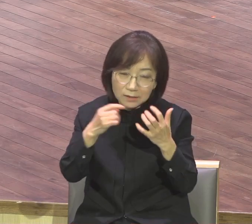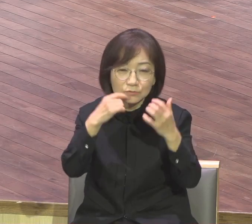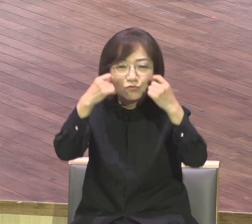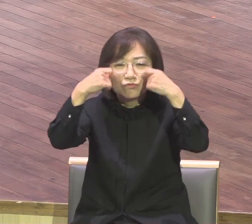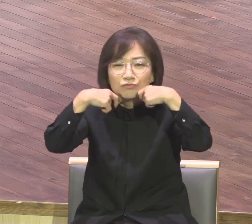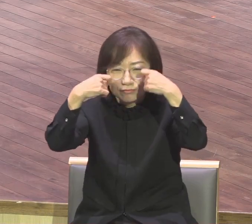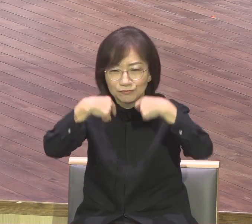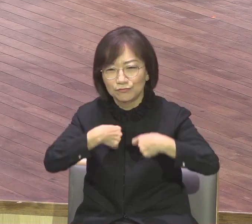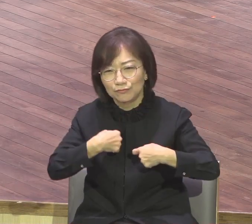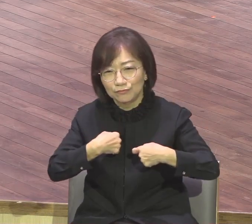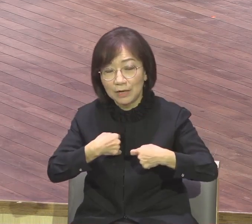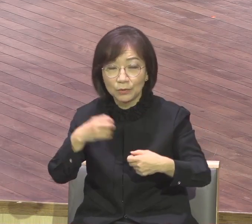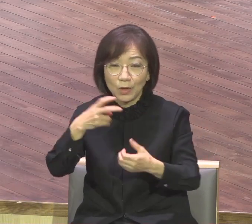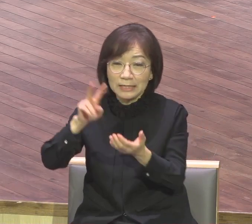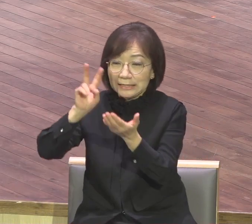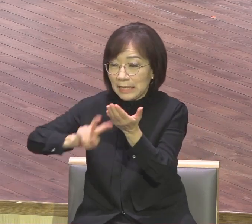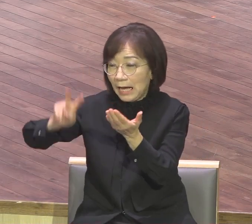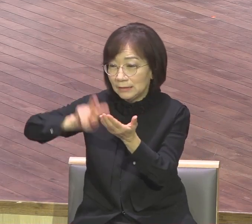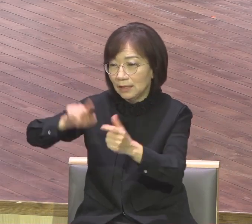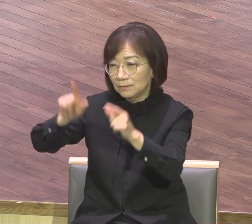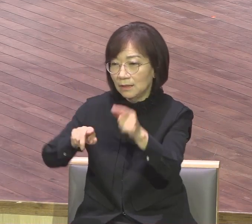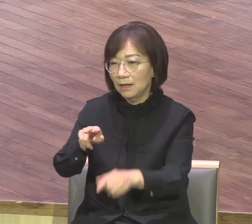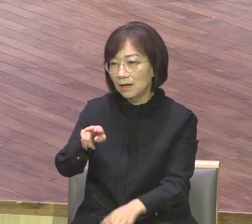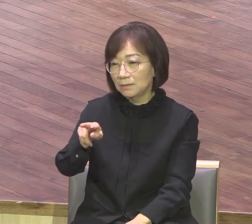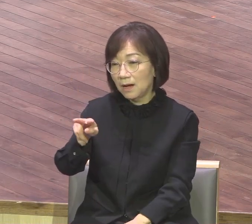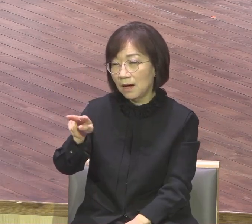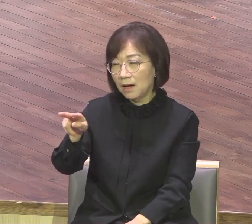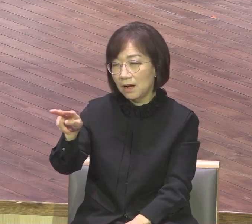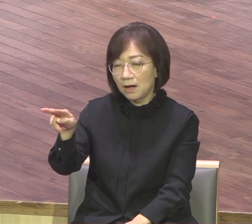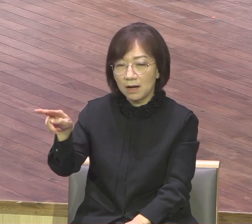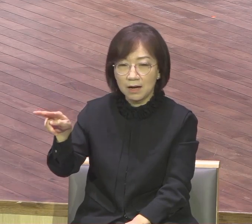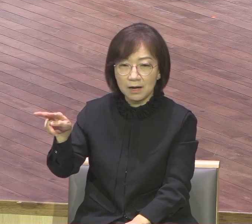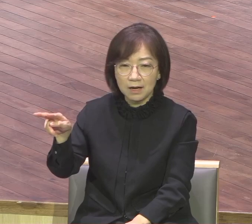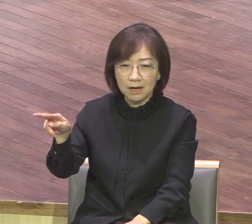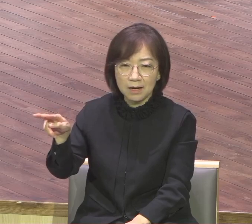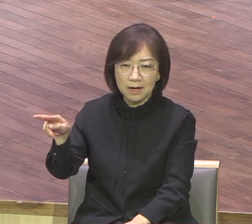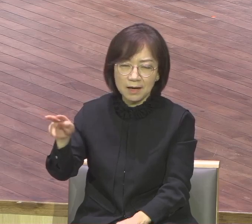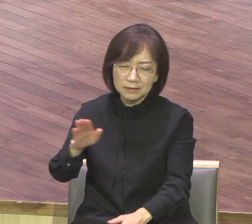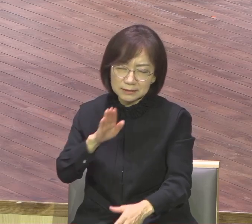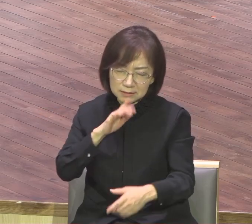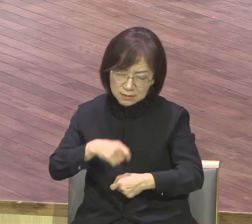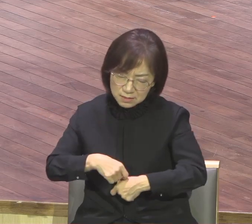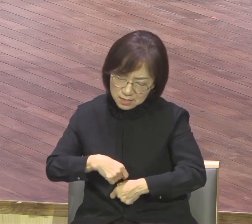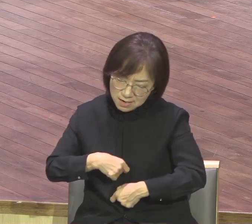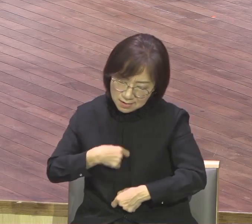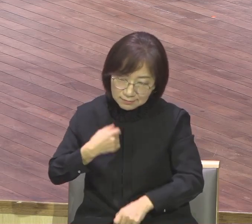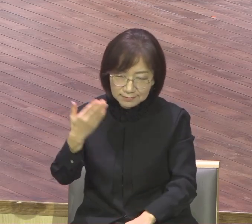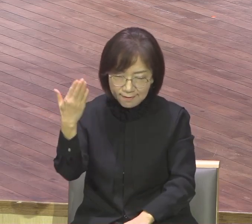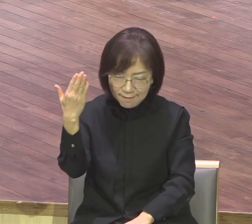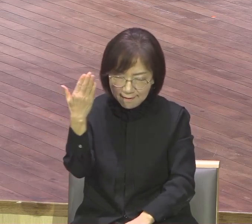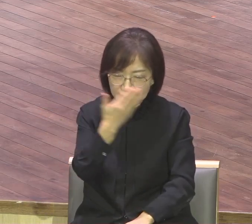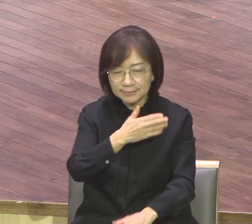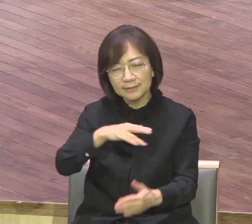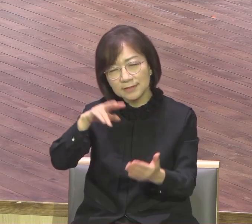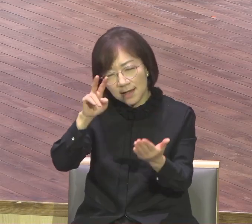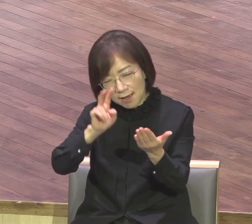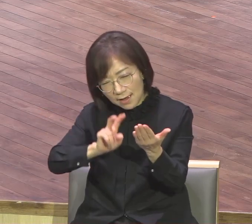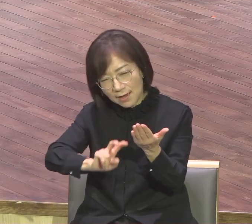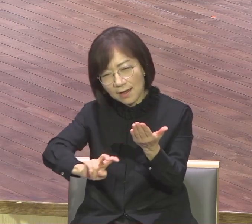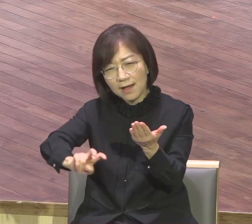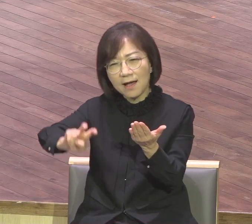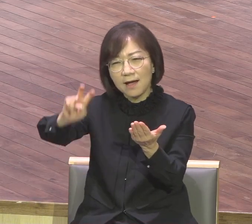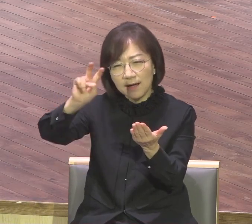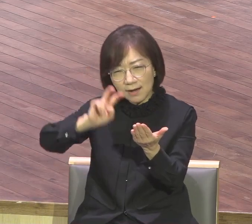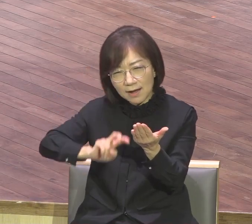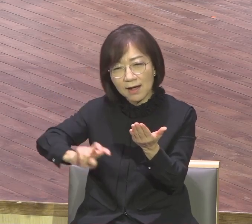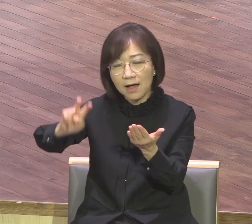그리고 찬양하는 거 찬양하는 자세가 자세를 보니까요. 굉장히 진실되고 순수하게 그 찬양을 하더라고. Y la actitud